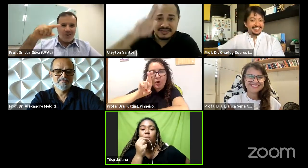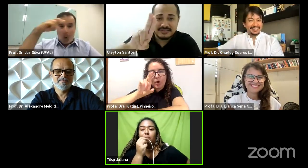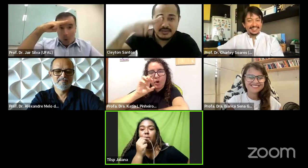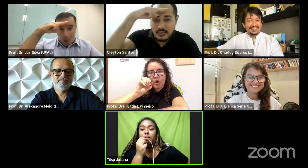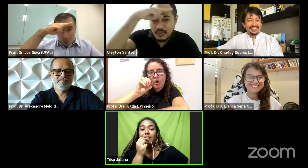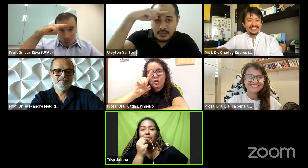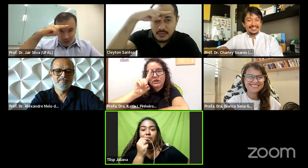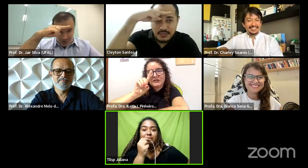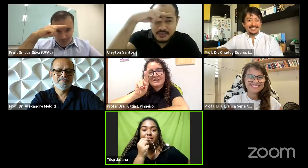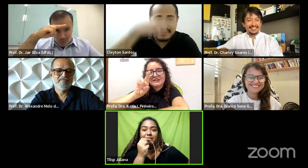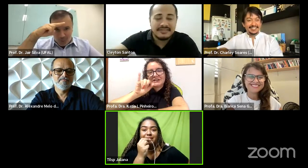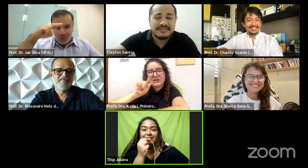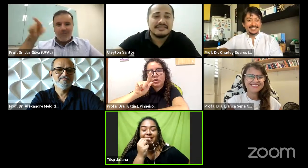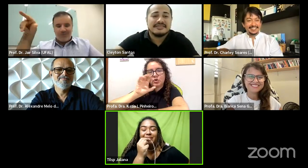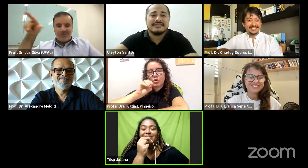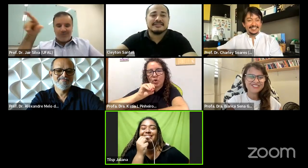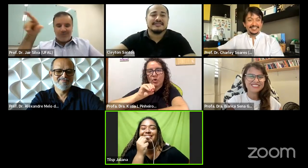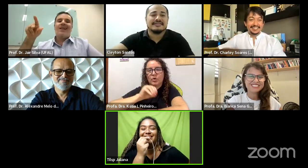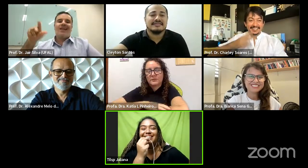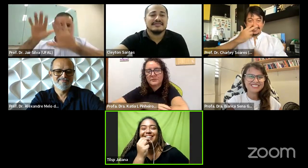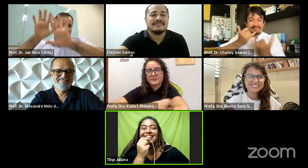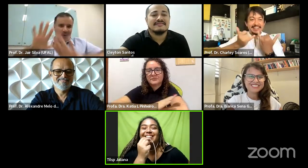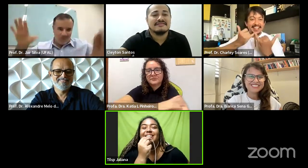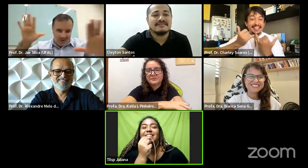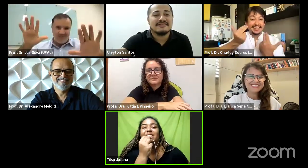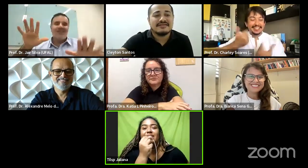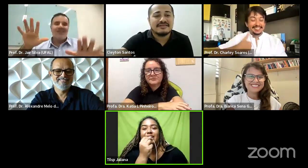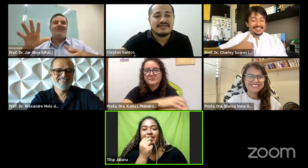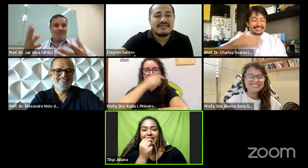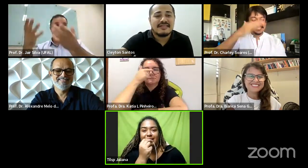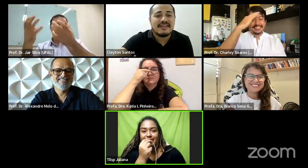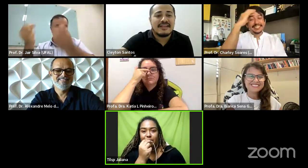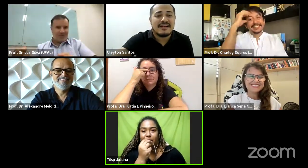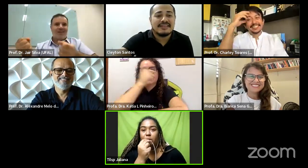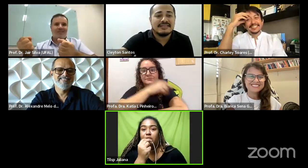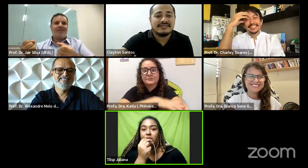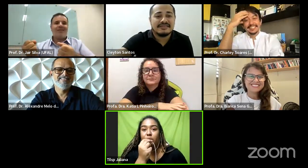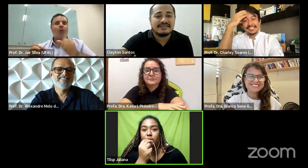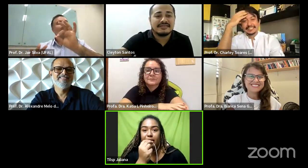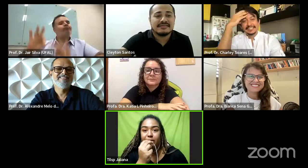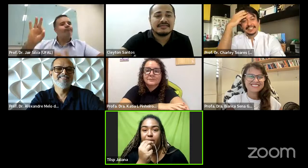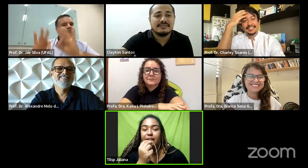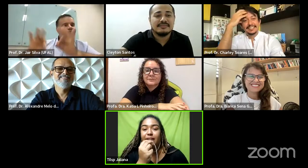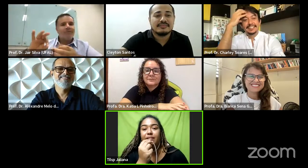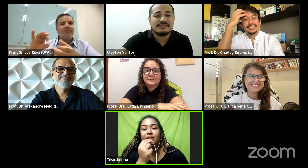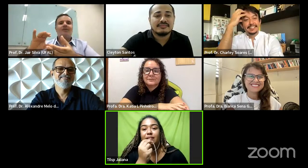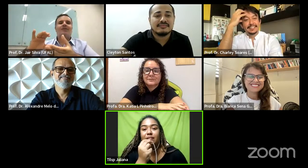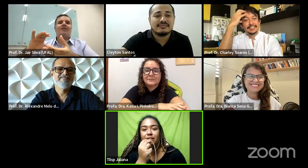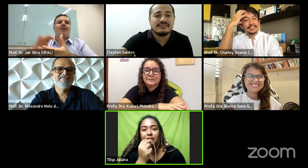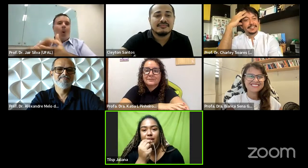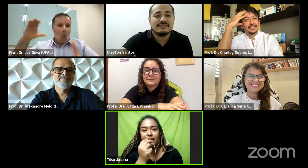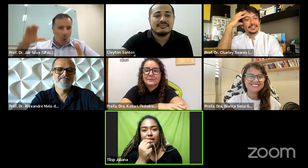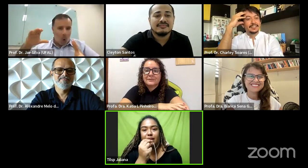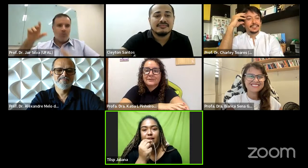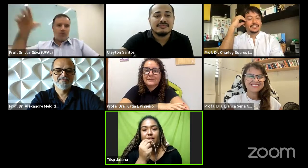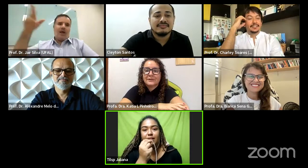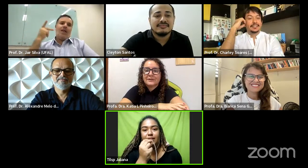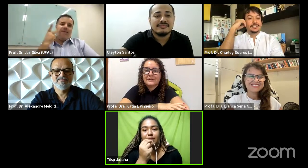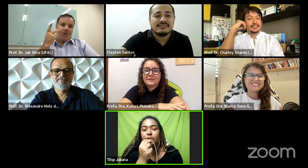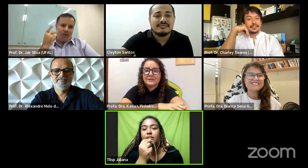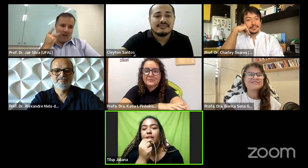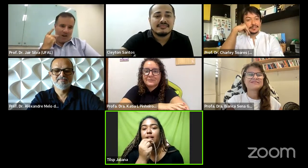Ah, desculpa, o Rodrigo, final. Gostaria de agradecer também ao professor Rodrigo, né,